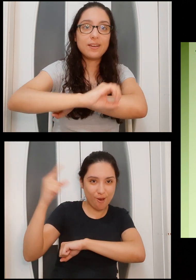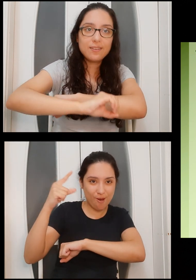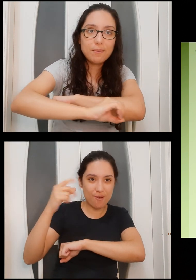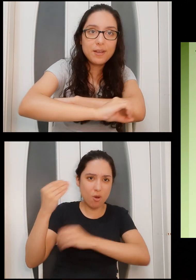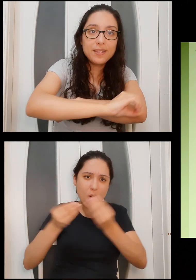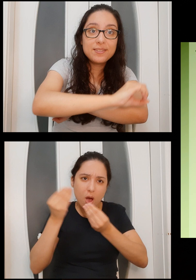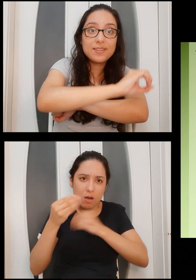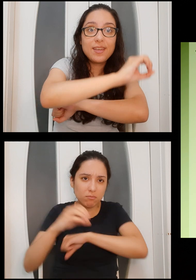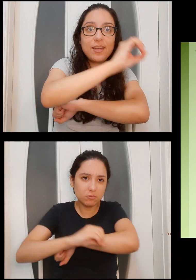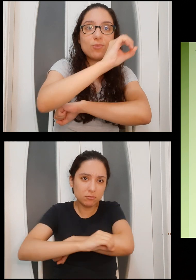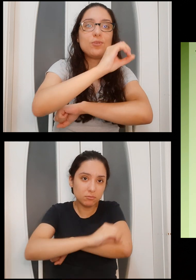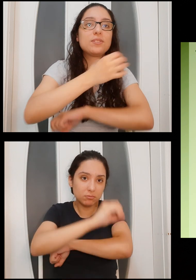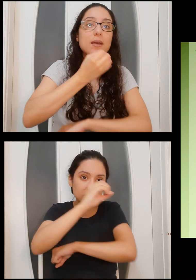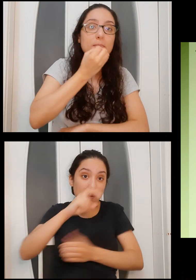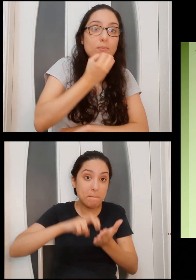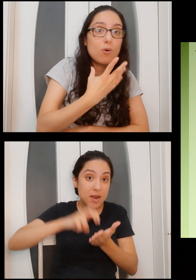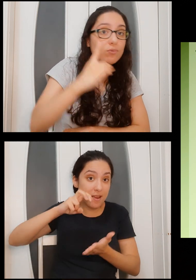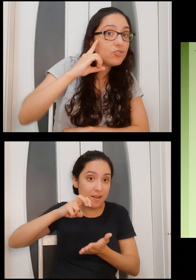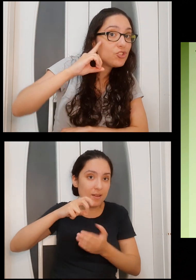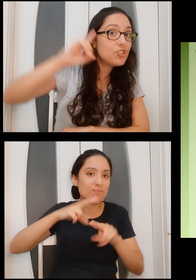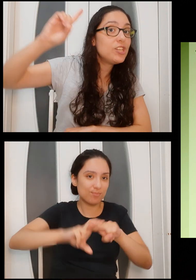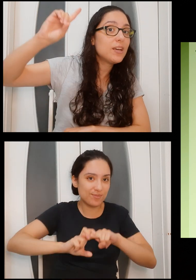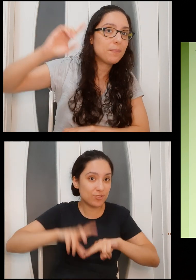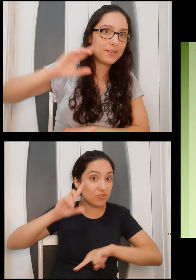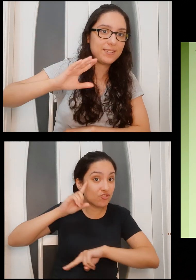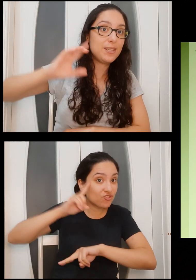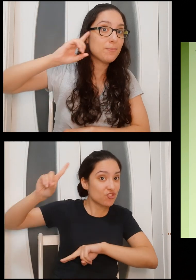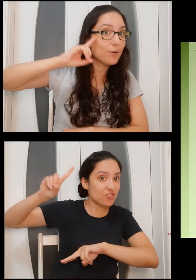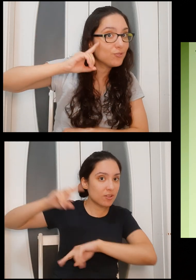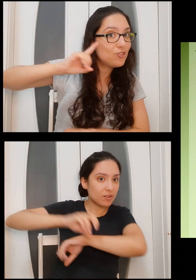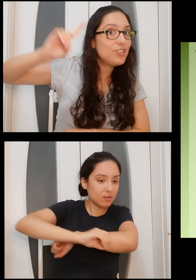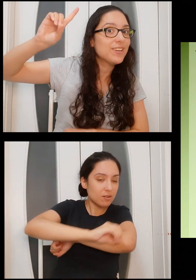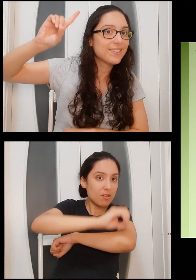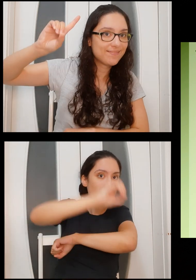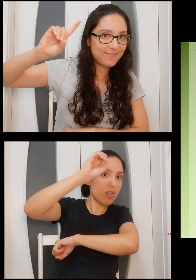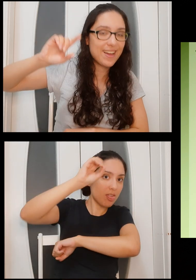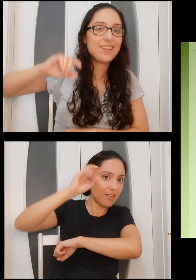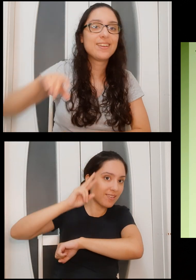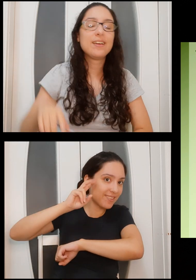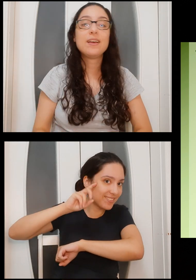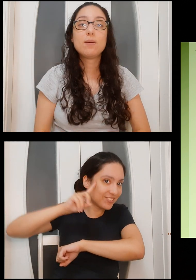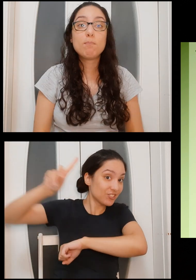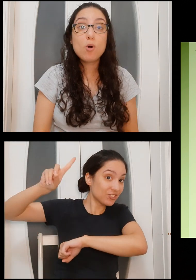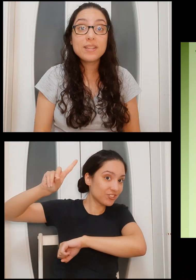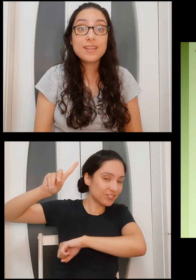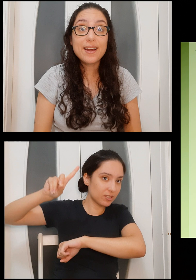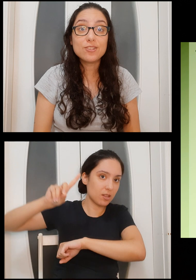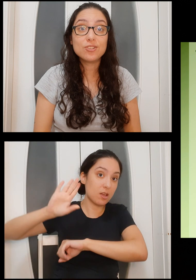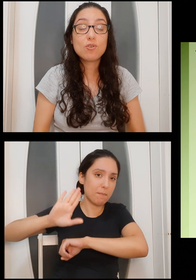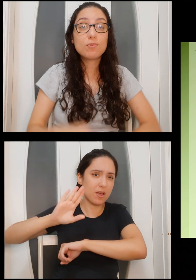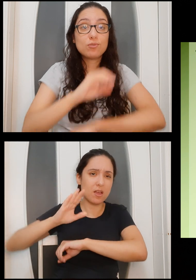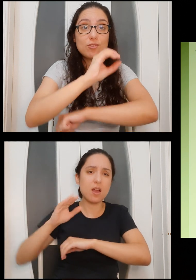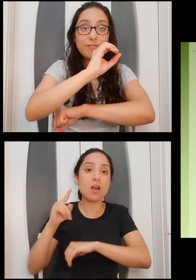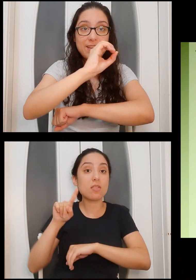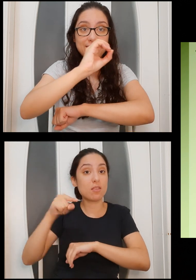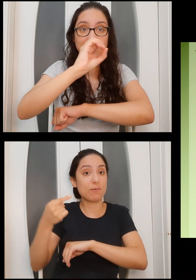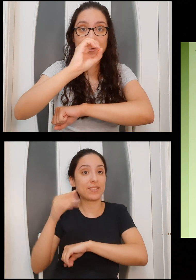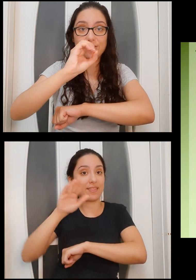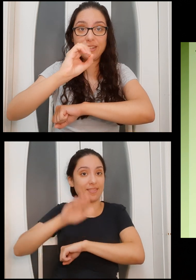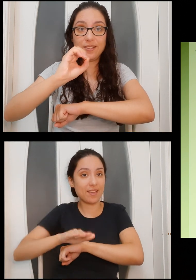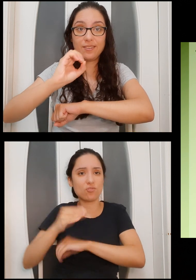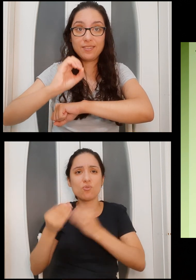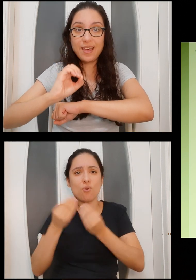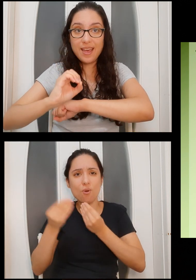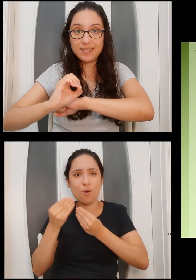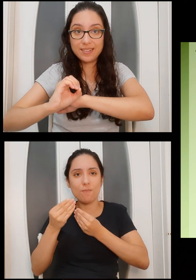então ele tá amanhecendo, por isso que é bom dia, pra cima, ó, dia, tá? Boa tarde, como que o sol faz à